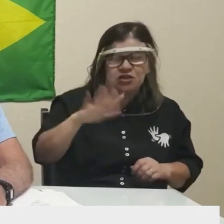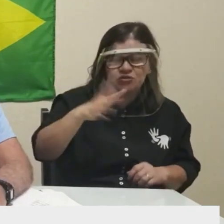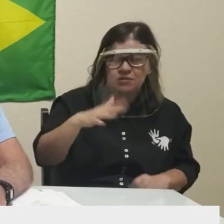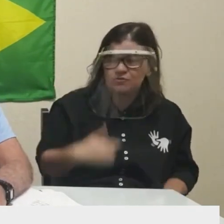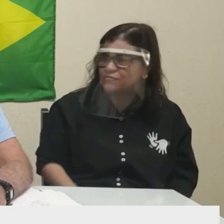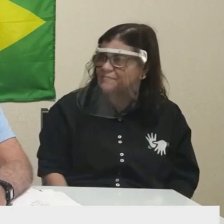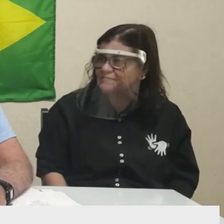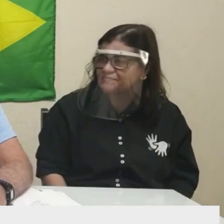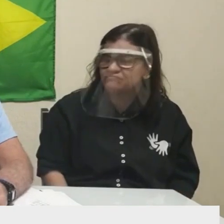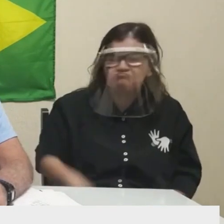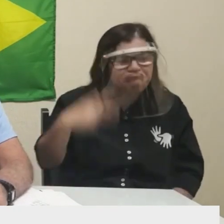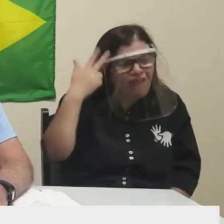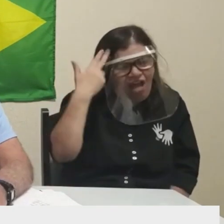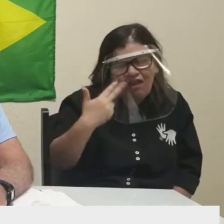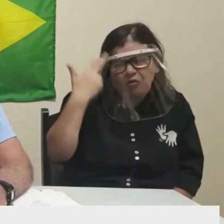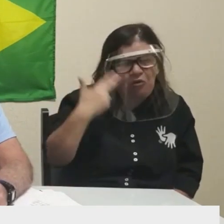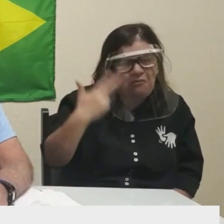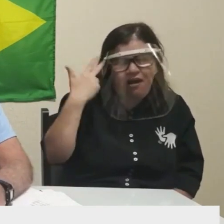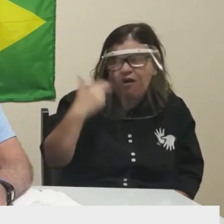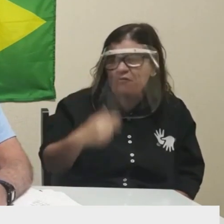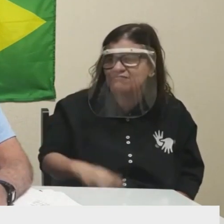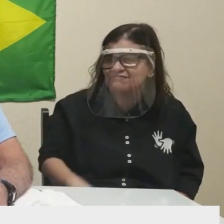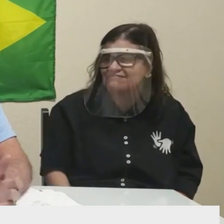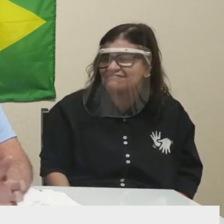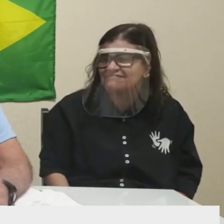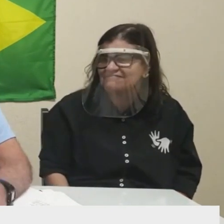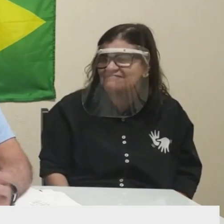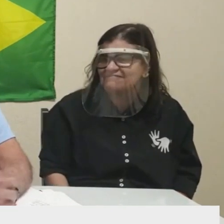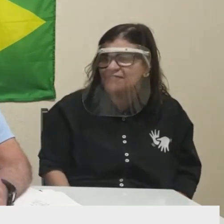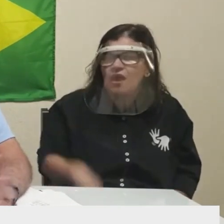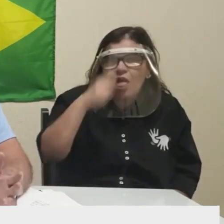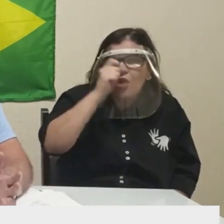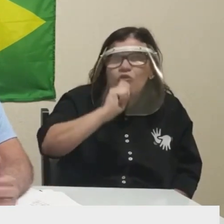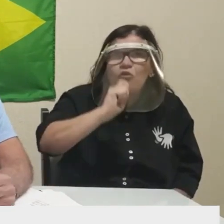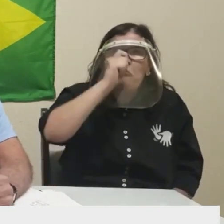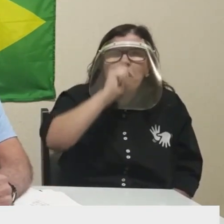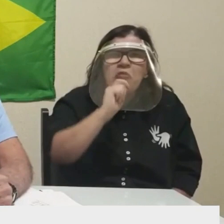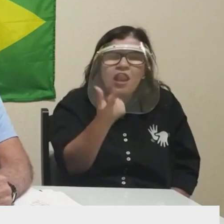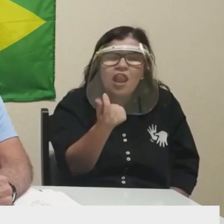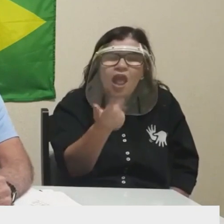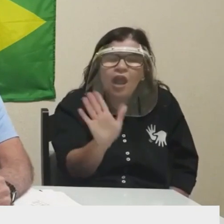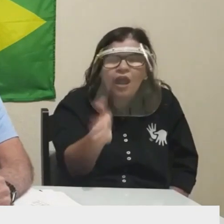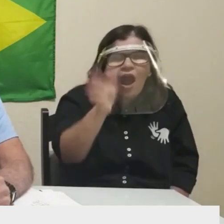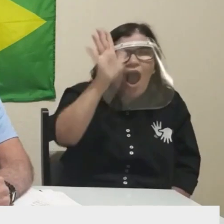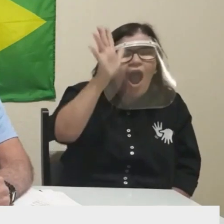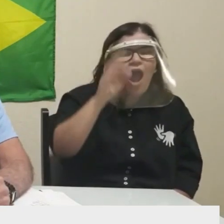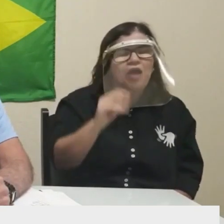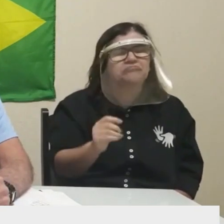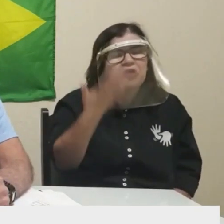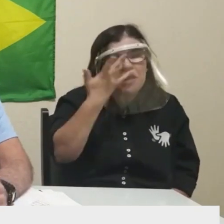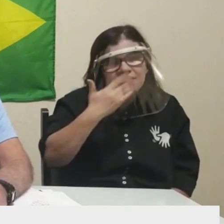E era comum aqui, comum não, né? Picolé era uma coisa de outro mundo. E a molecada